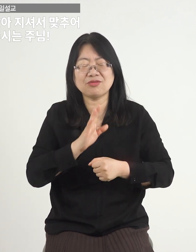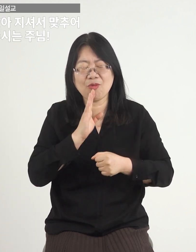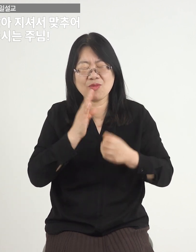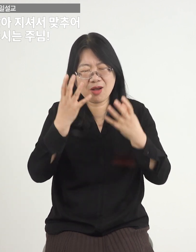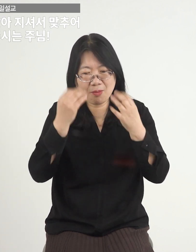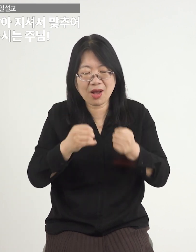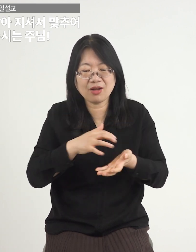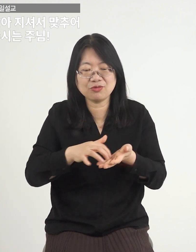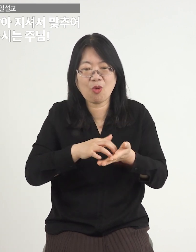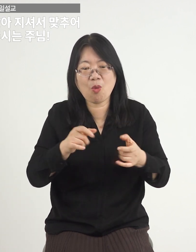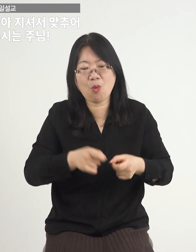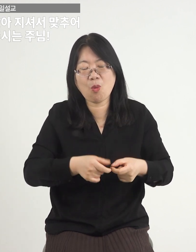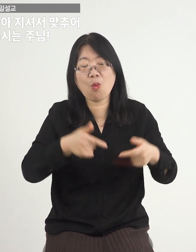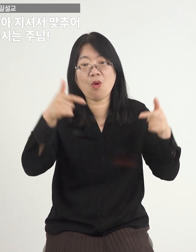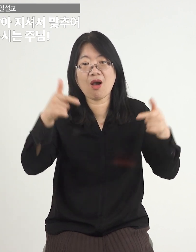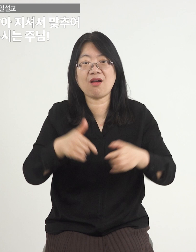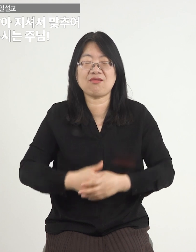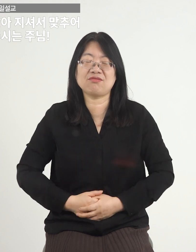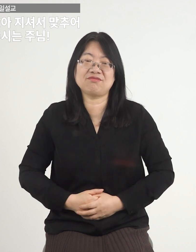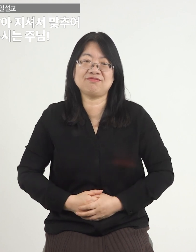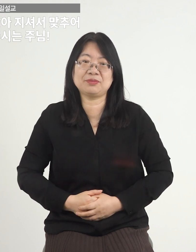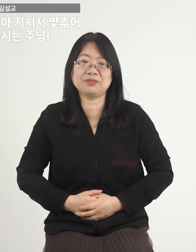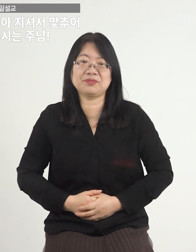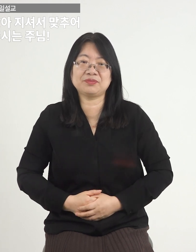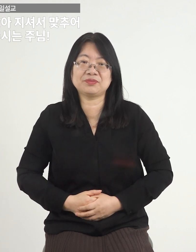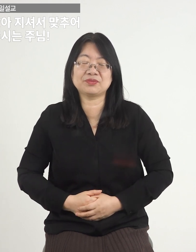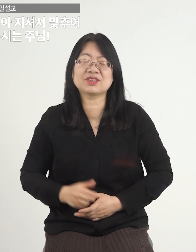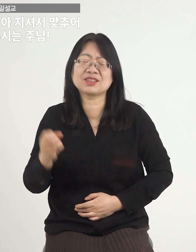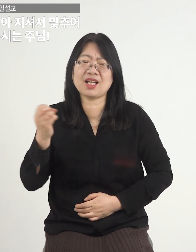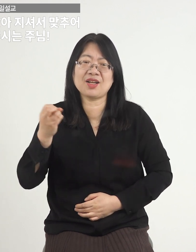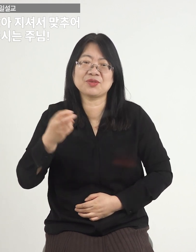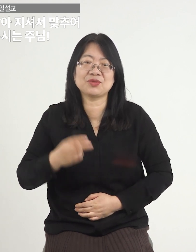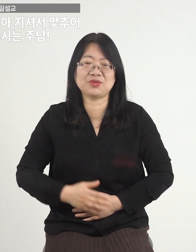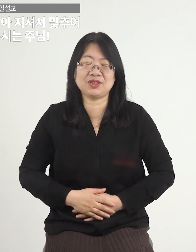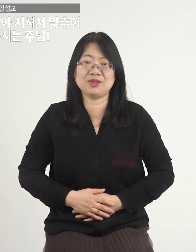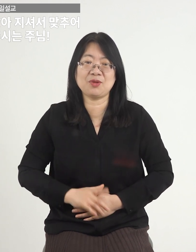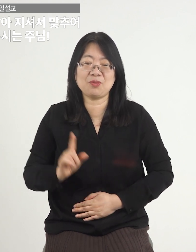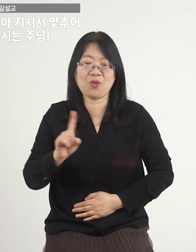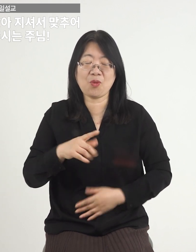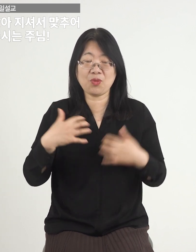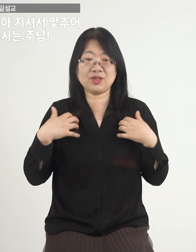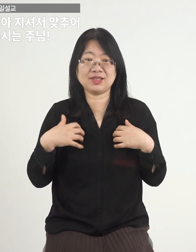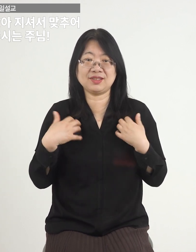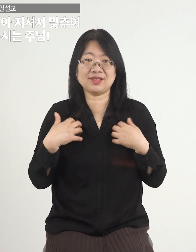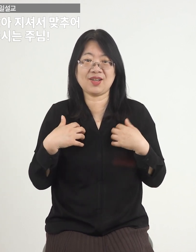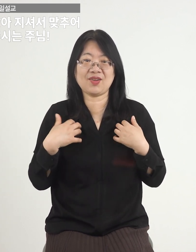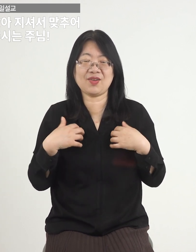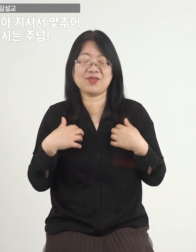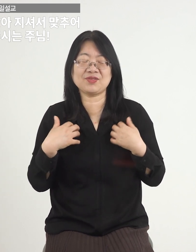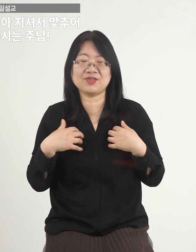많이 늘었어요. 그러니까 자꾸 이게 사실은 즐거운